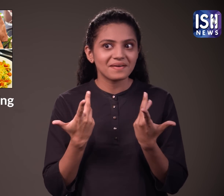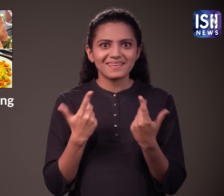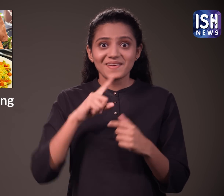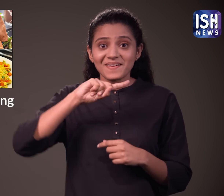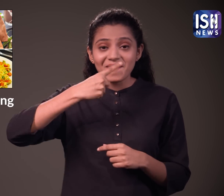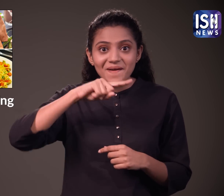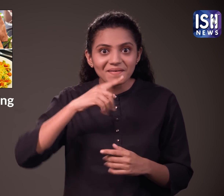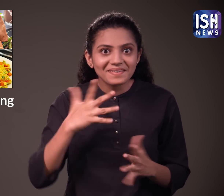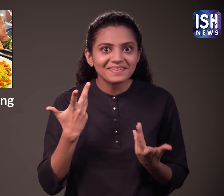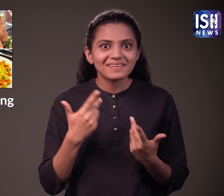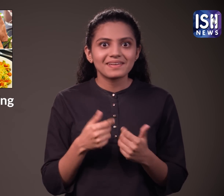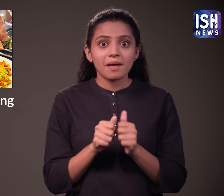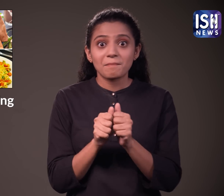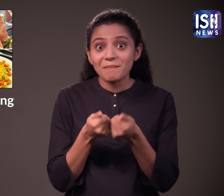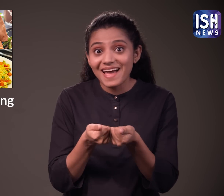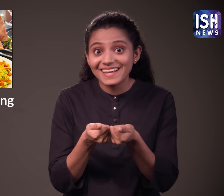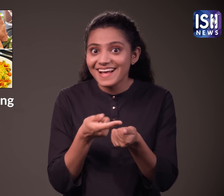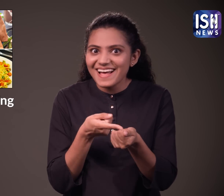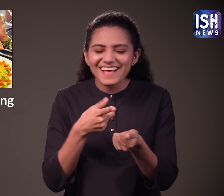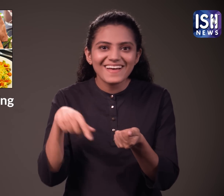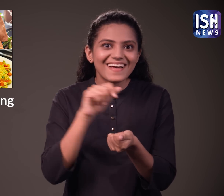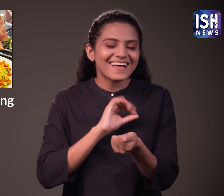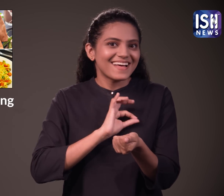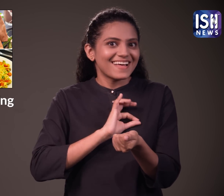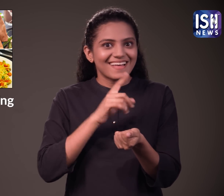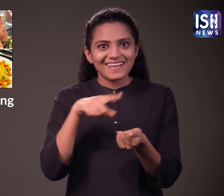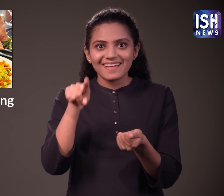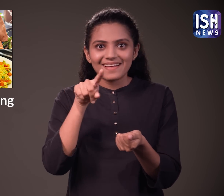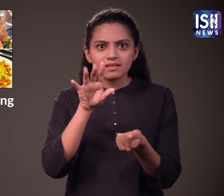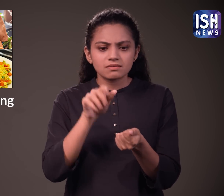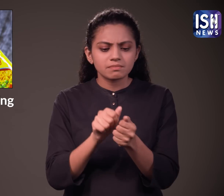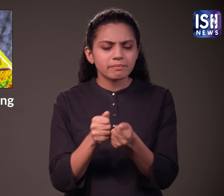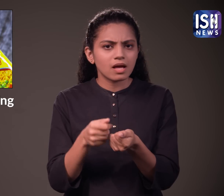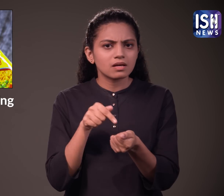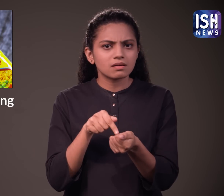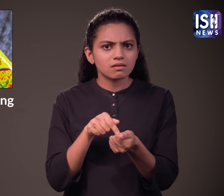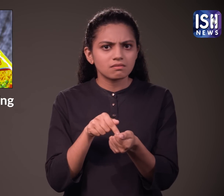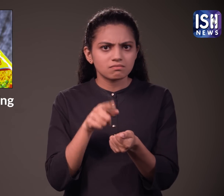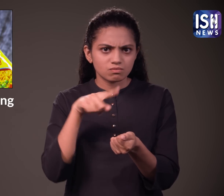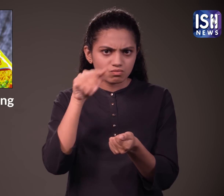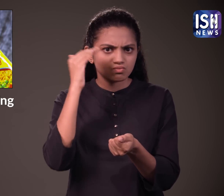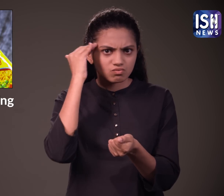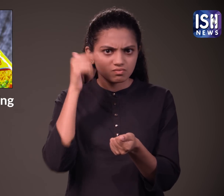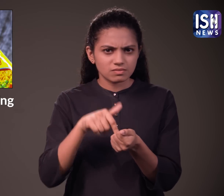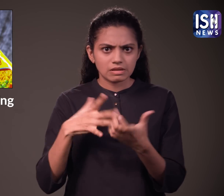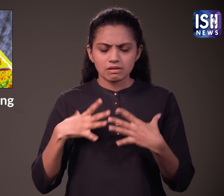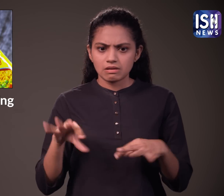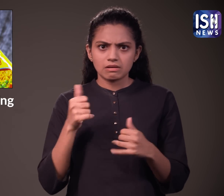मक्का और मैगी बनाने को कहते हैं मैगी सेहत के लिए अच्छी नहीं है, आएसेच निउस ने